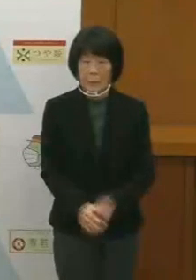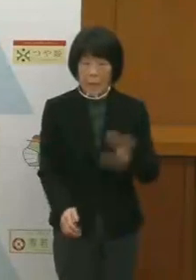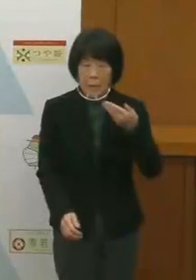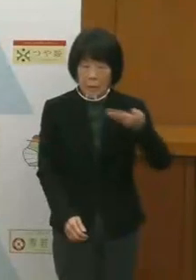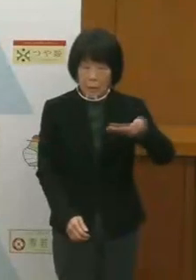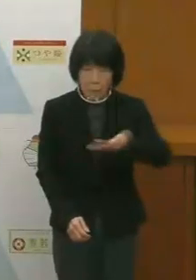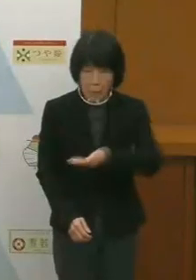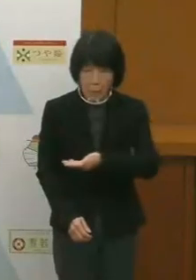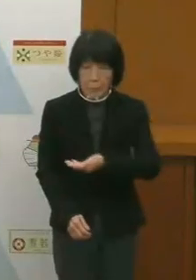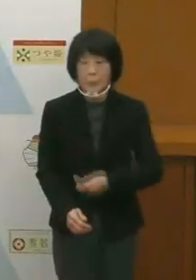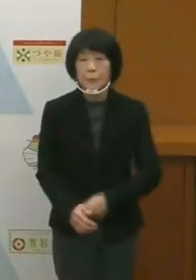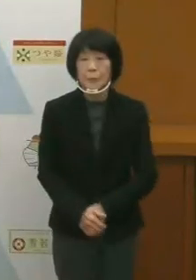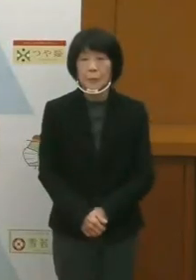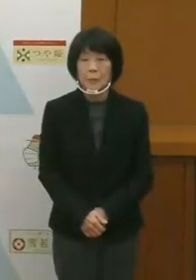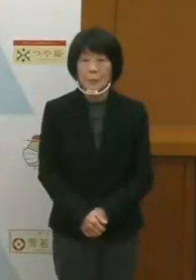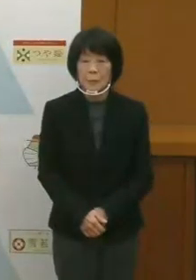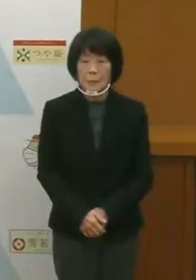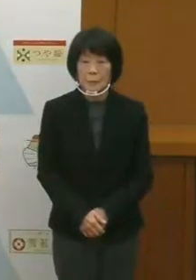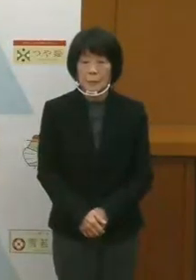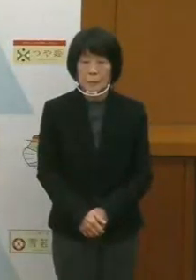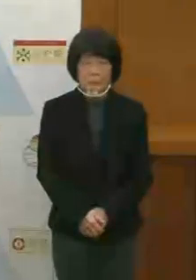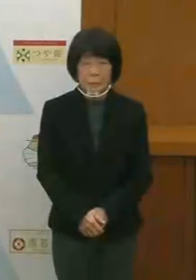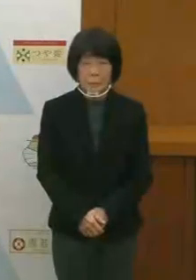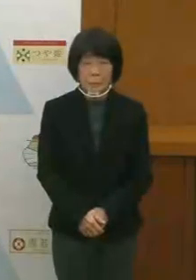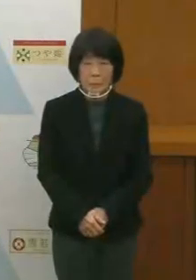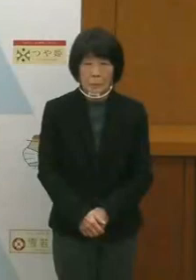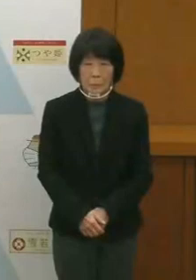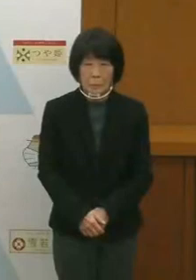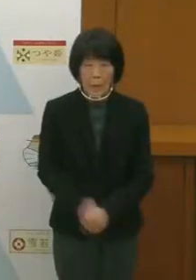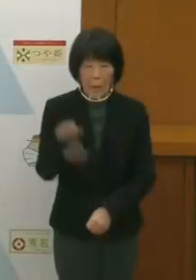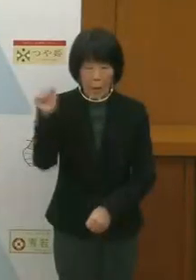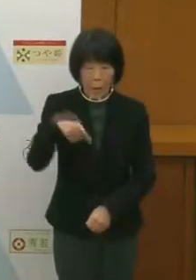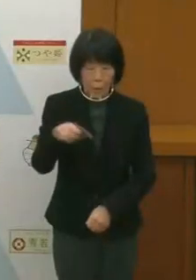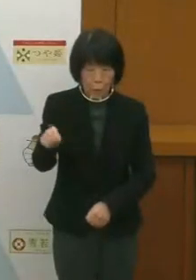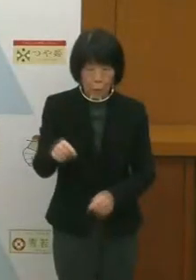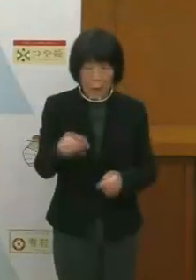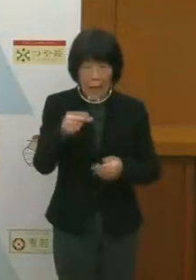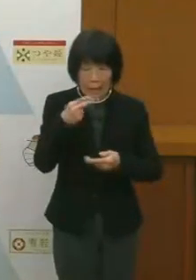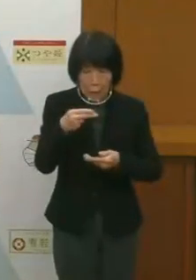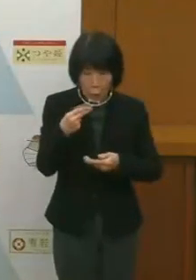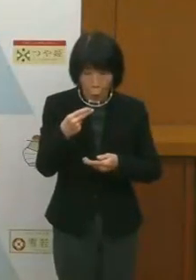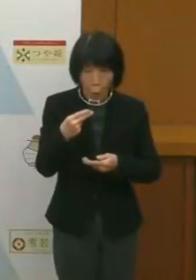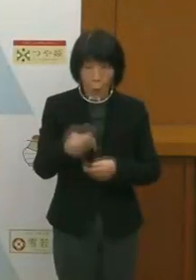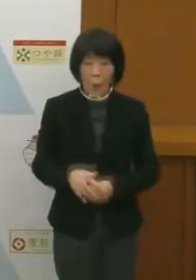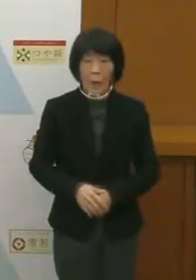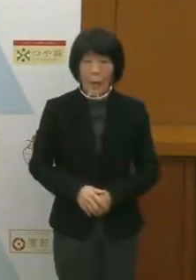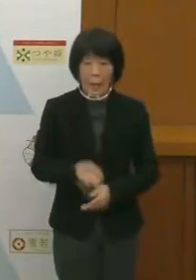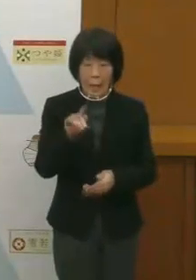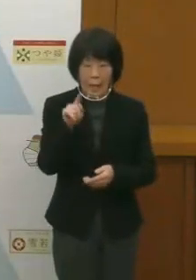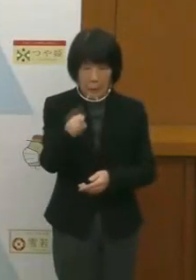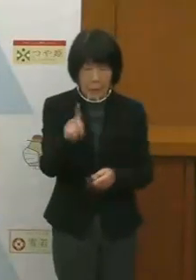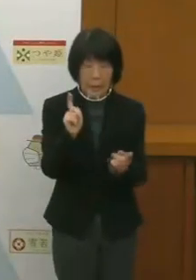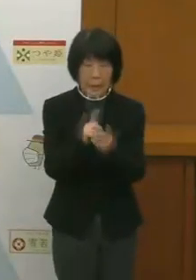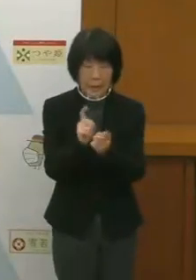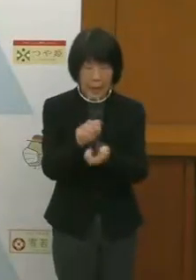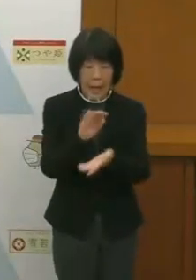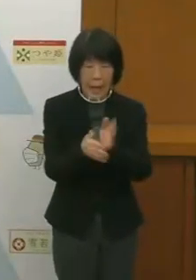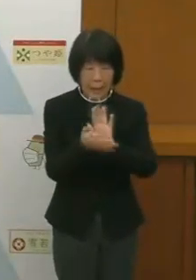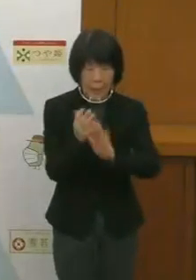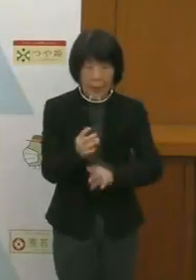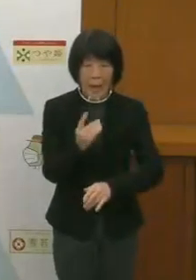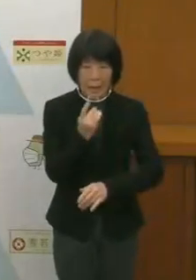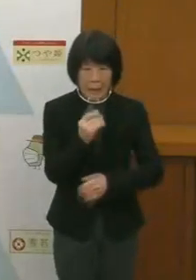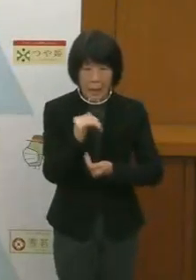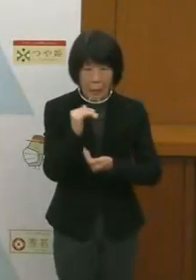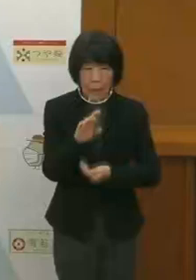桜本テレビの本野と申します、はい、よろしくお願いします、はい、と GoTo イートについて、はい、こう改めて期待することを教え